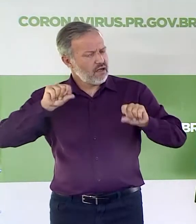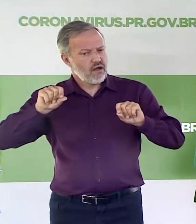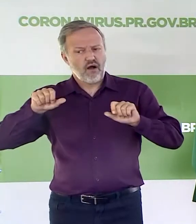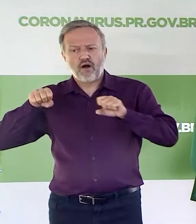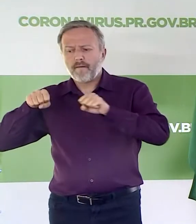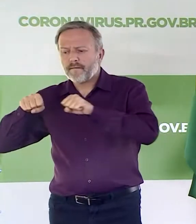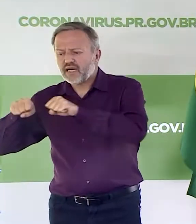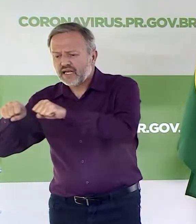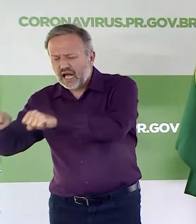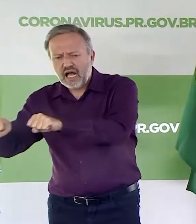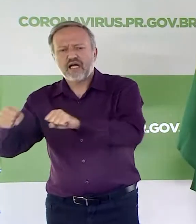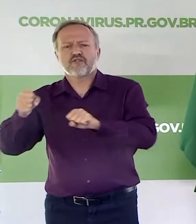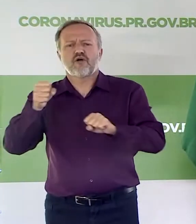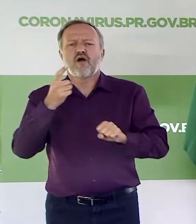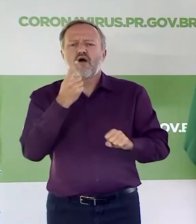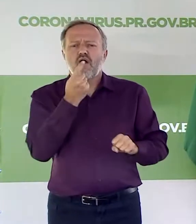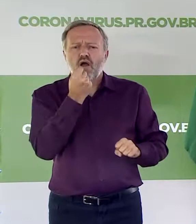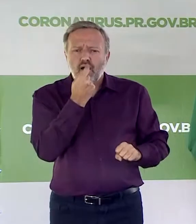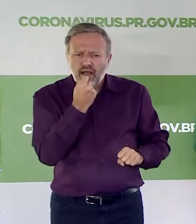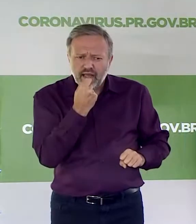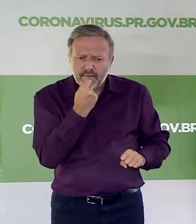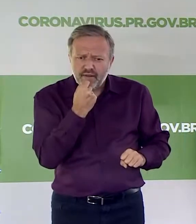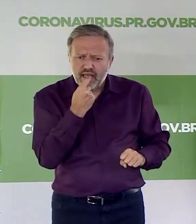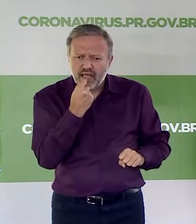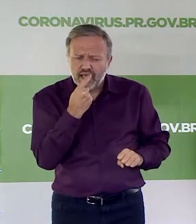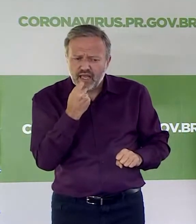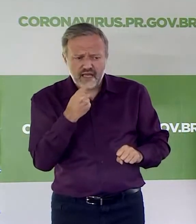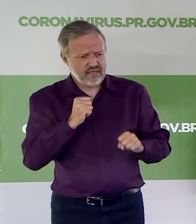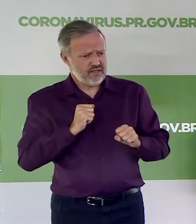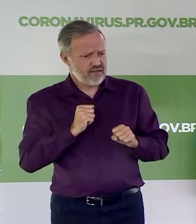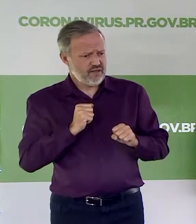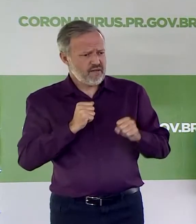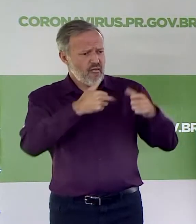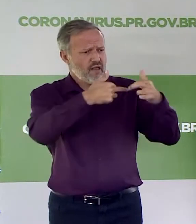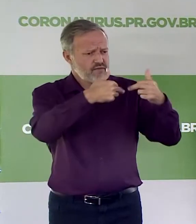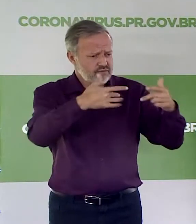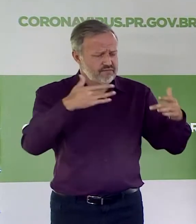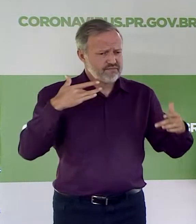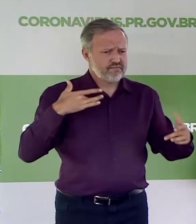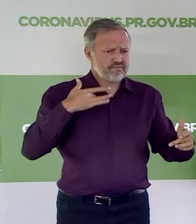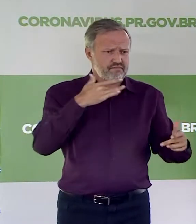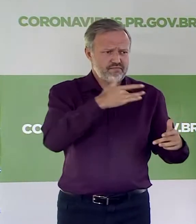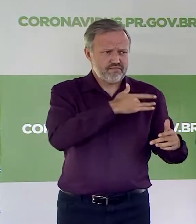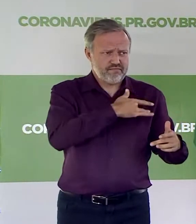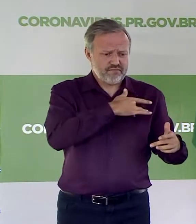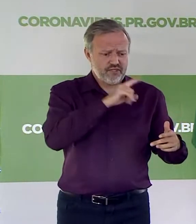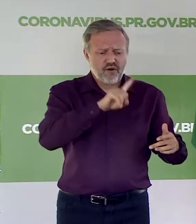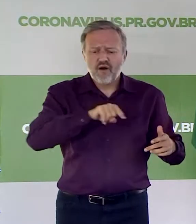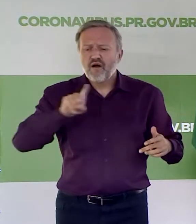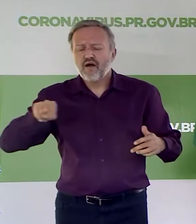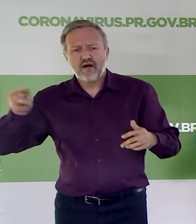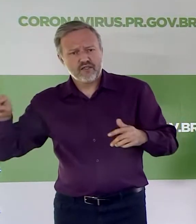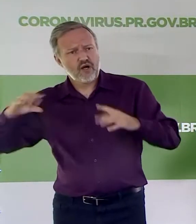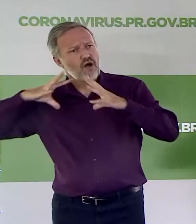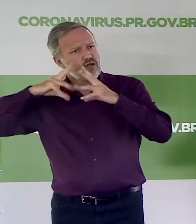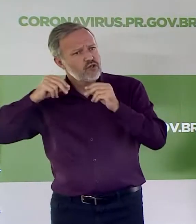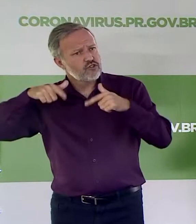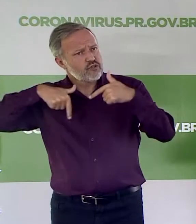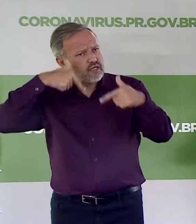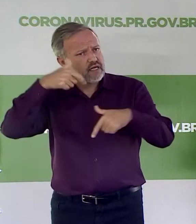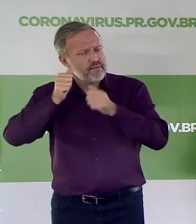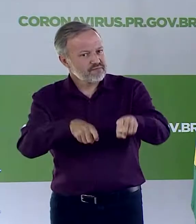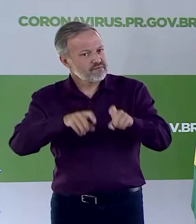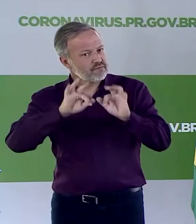de abastecimento alimentação e de medicamentos compras de epi's compra de equipamentos para a saúde a tudo enfrentamento então pode ficar tranquilo